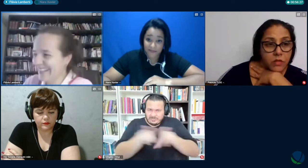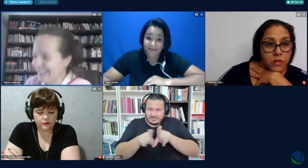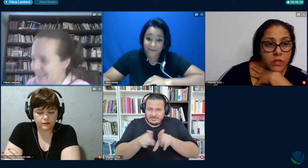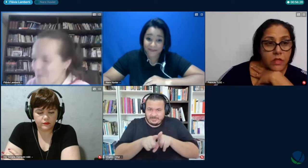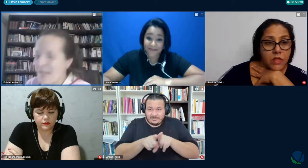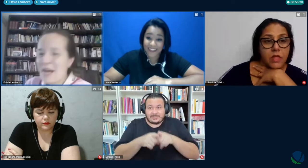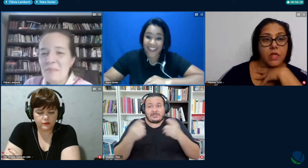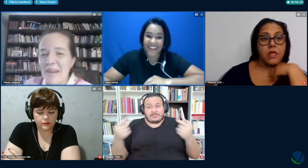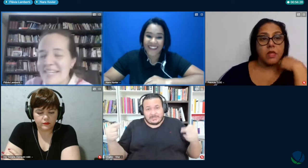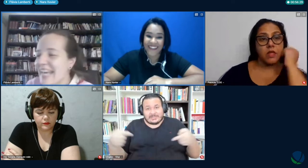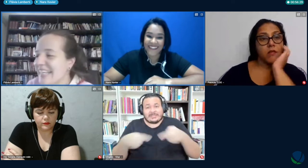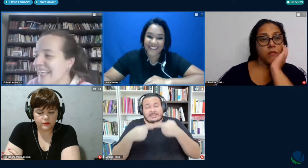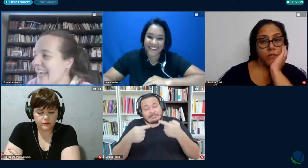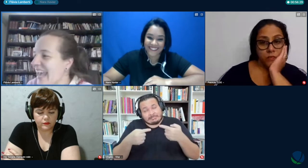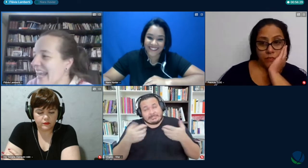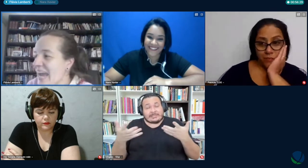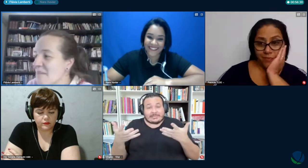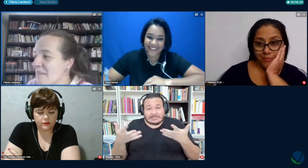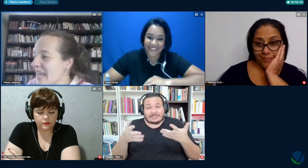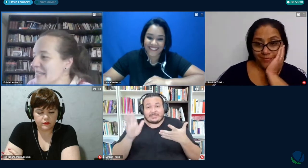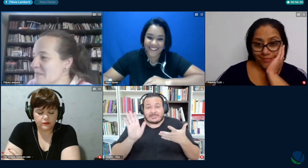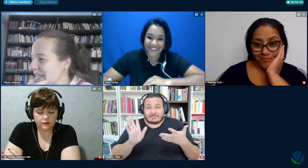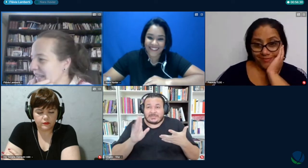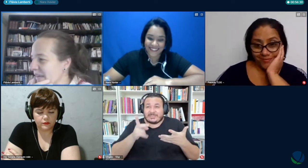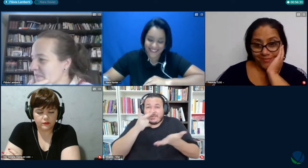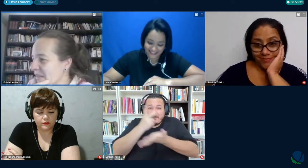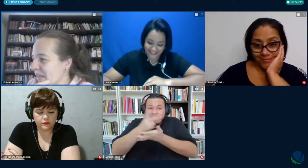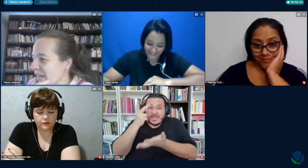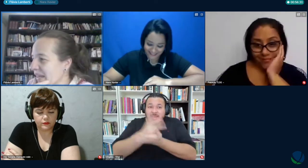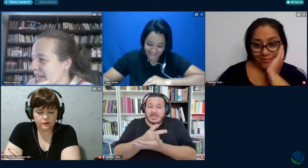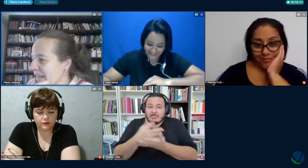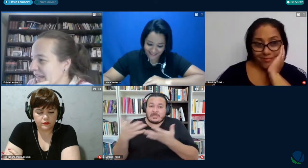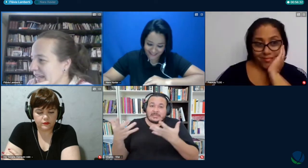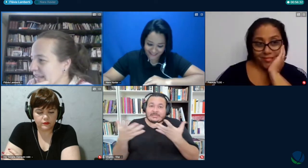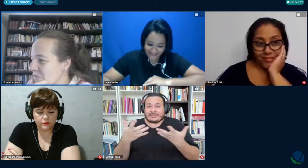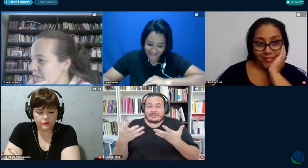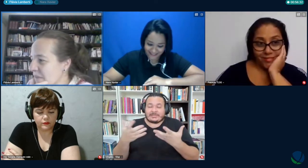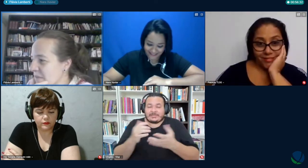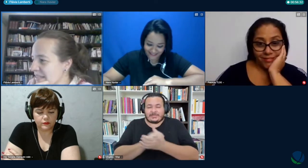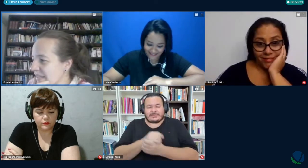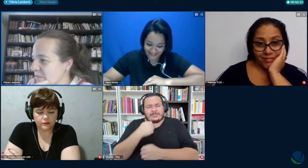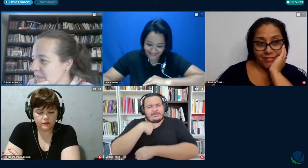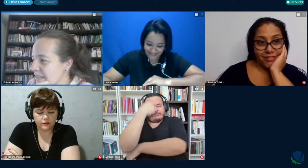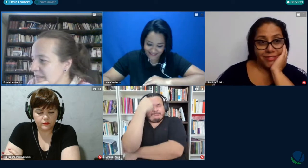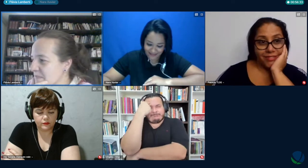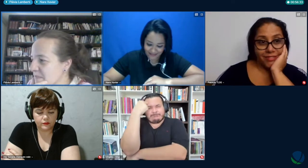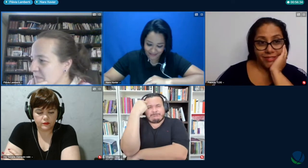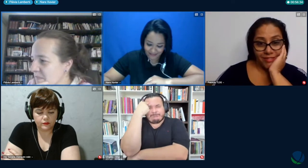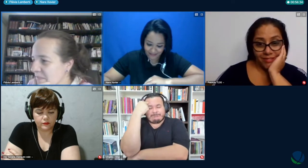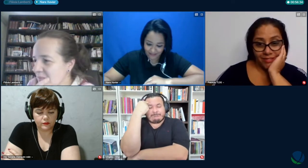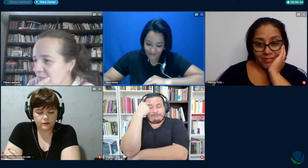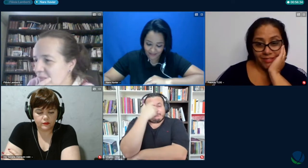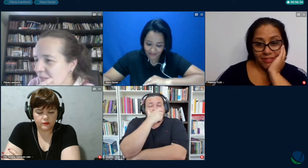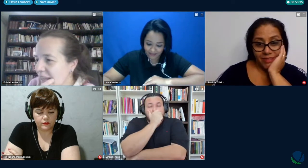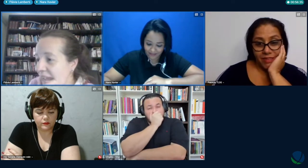também, mas é que ela é a mesma, né? Aí eu fiquei pensando, mas...